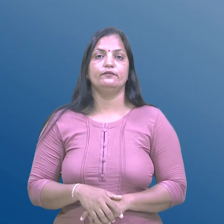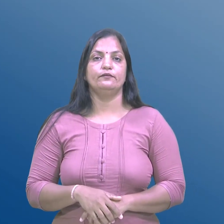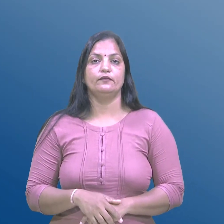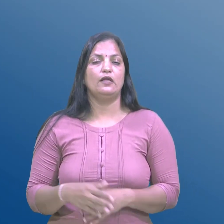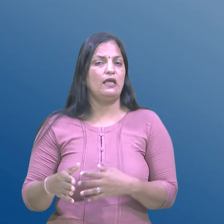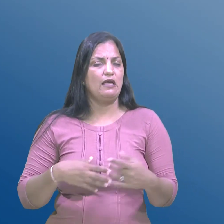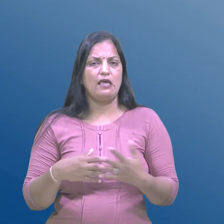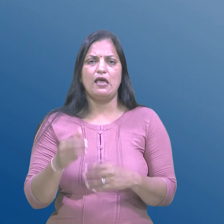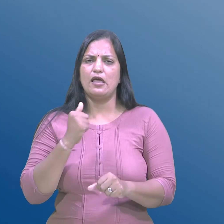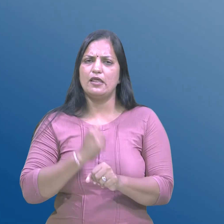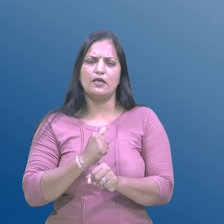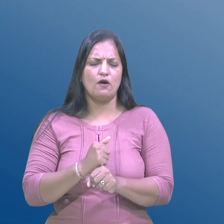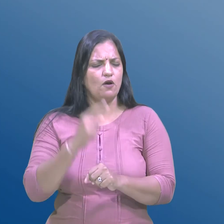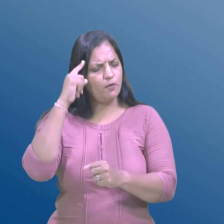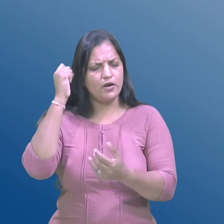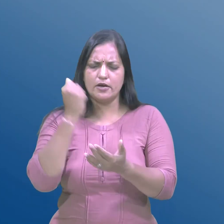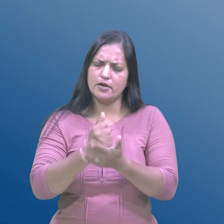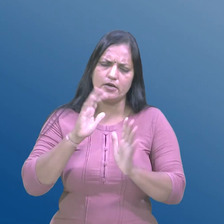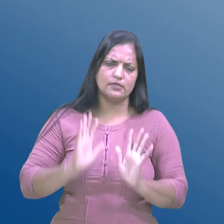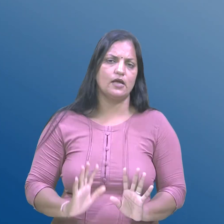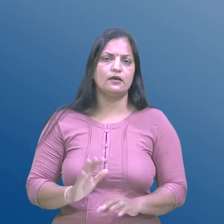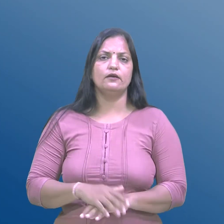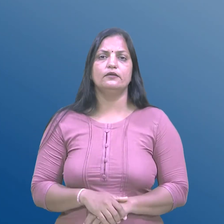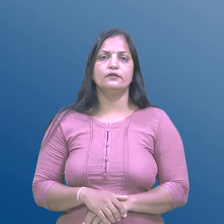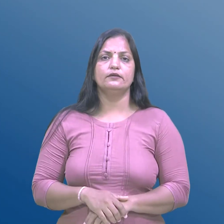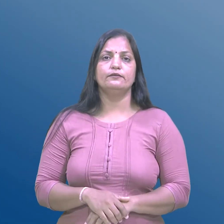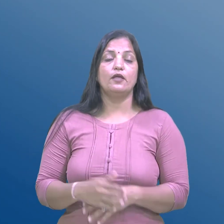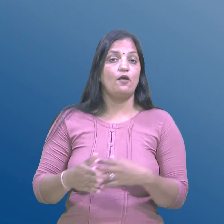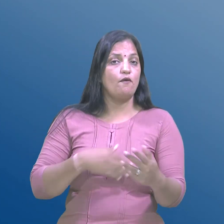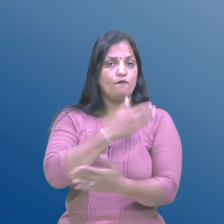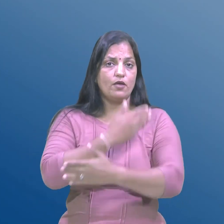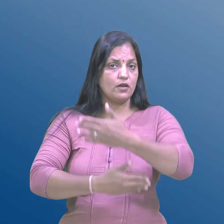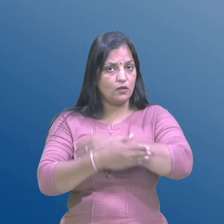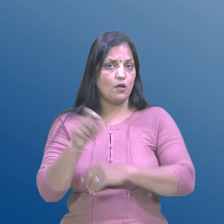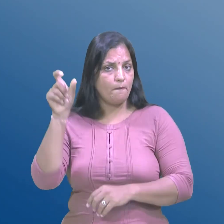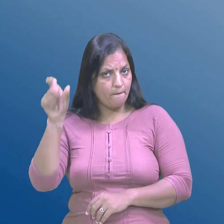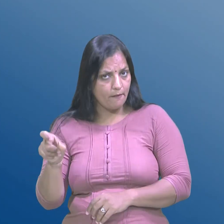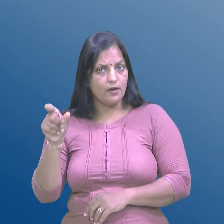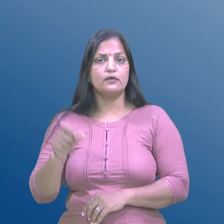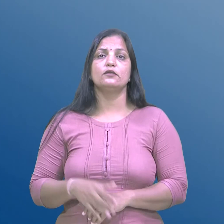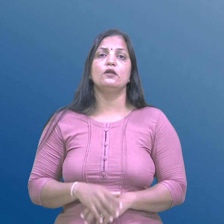યથાયોગ્ય સરકાર એ સુનિશ્ચિત કરશે કે વિકલાંગતા ધરાવતી વ્યક્તિઓને અન્યોની સાથે